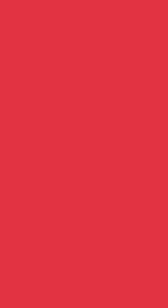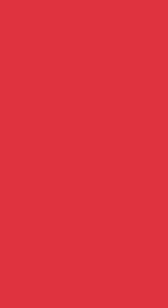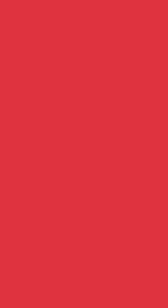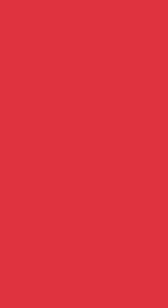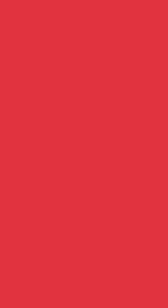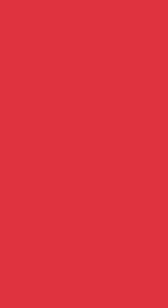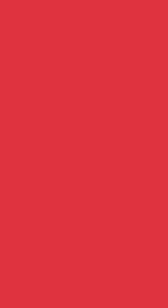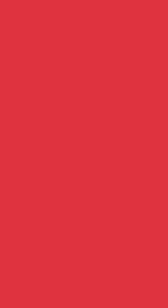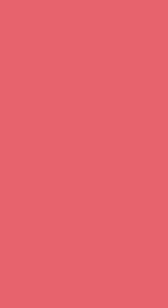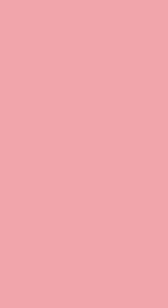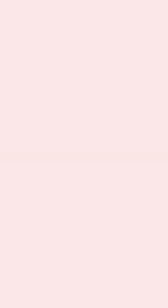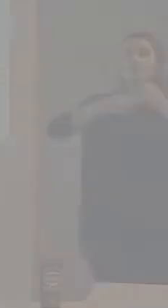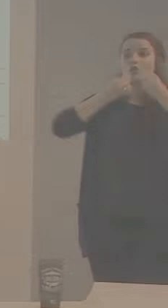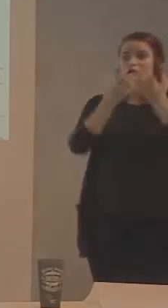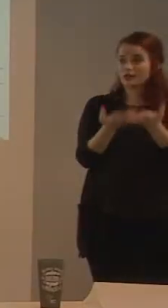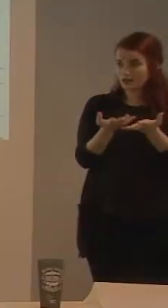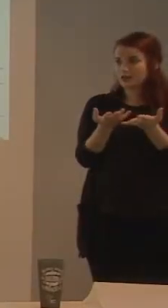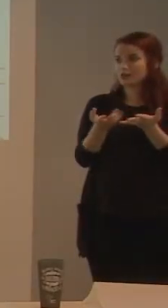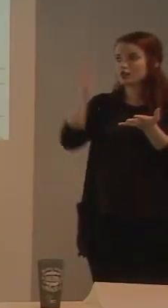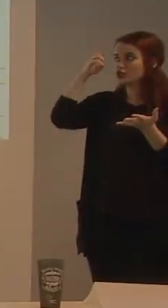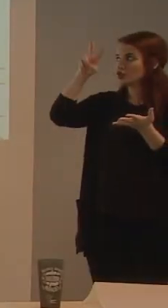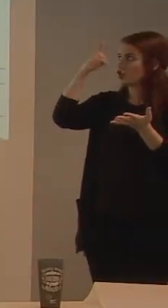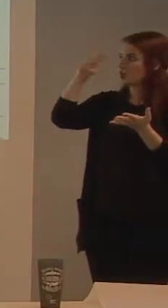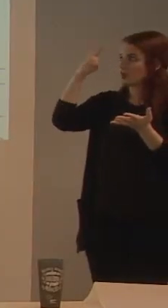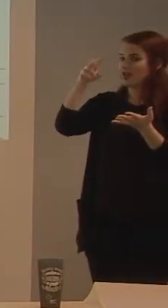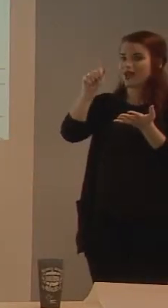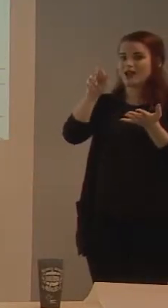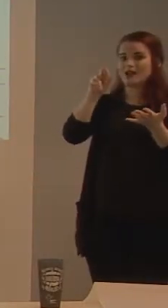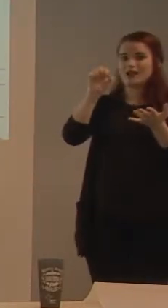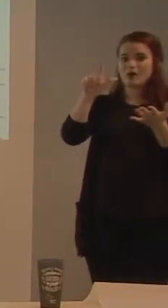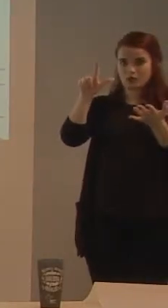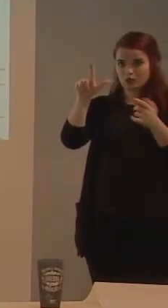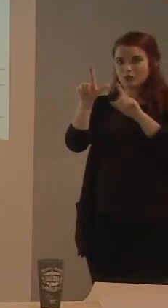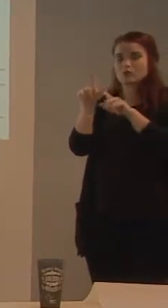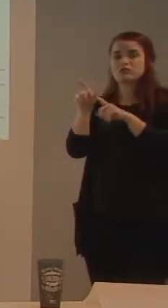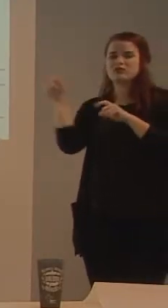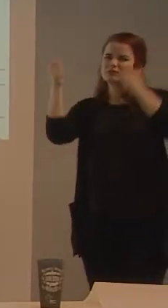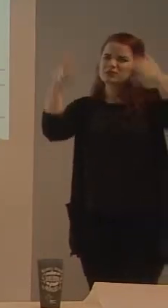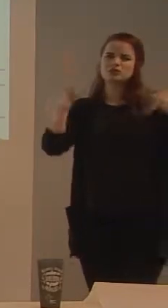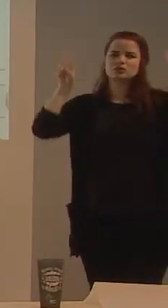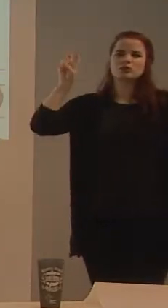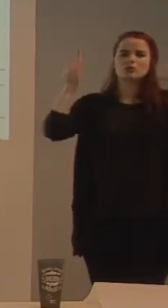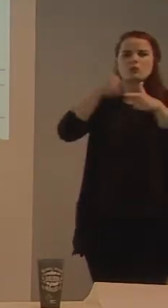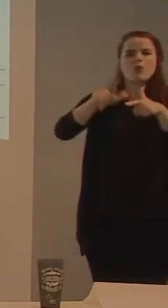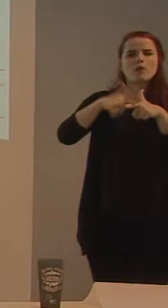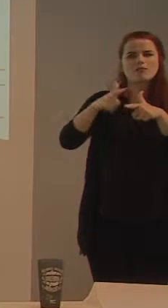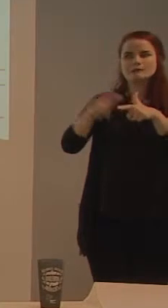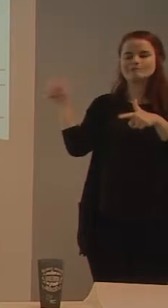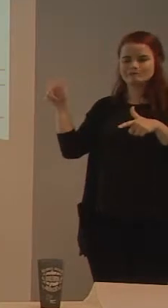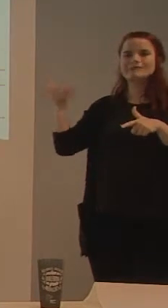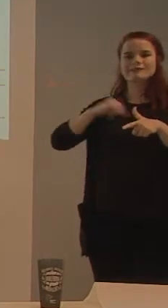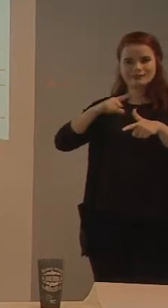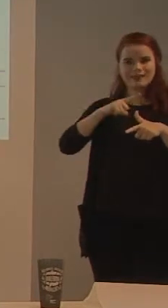Bom dia. Eu vou contar para vocês a história da Ariel. Eu vou falar um pouco sobre um problema que ela enfrenta, que é também o problema